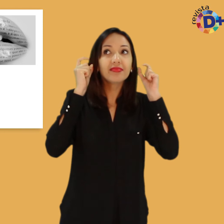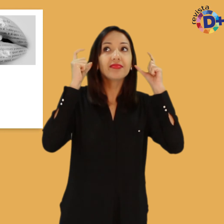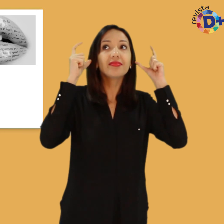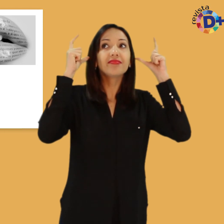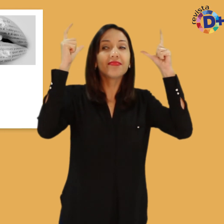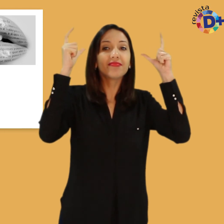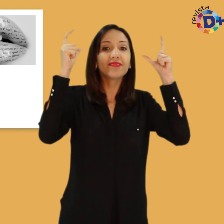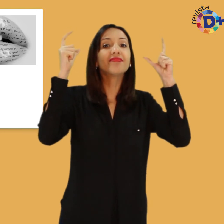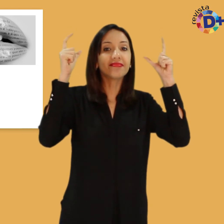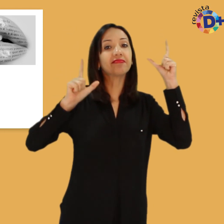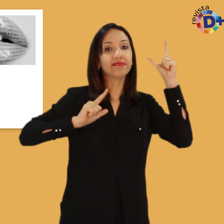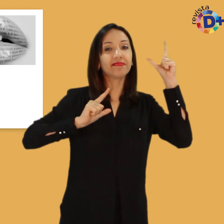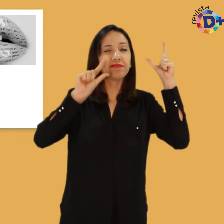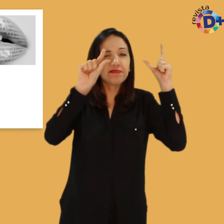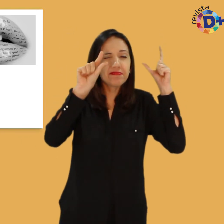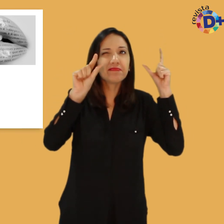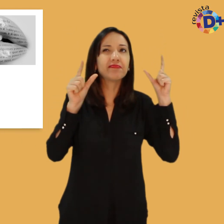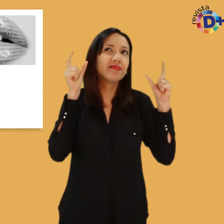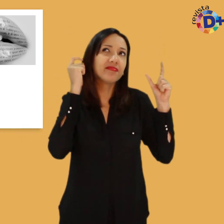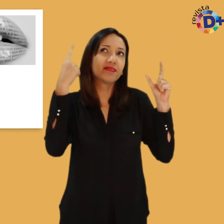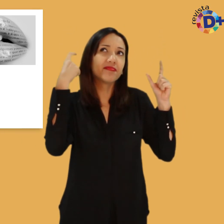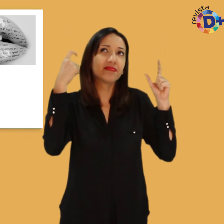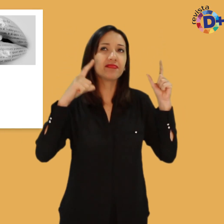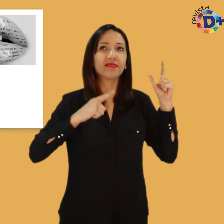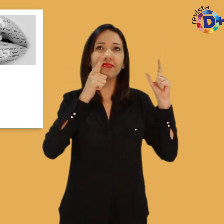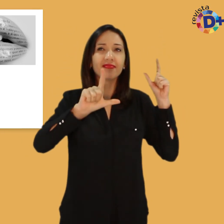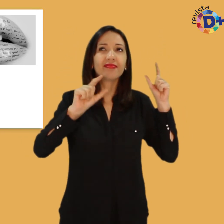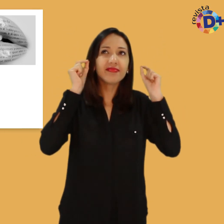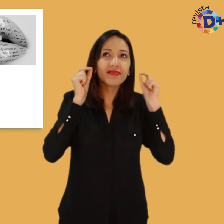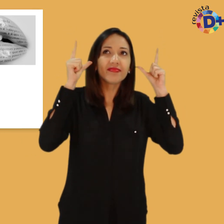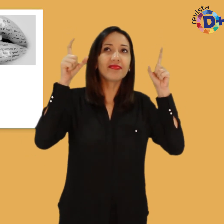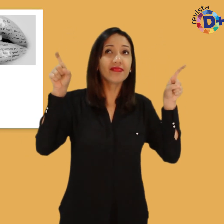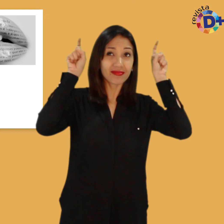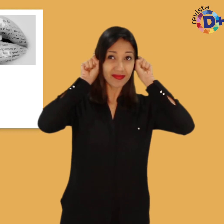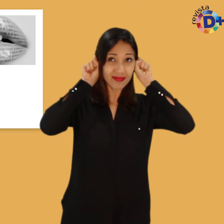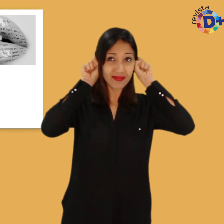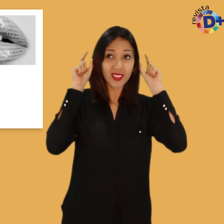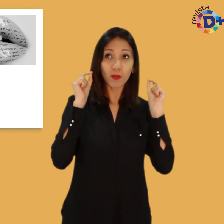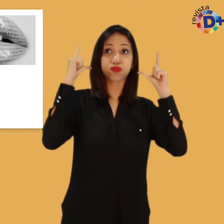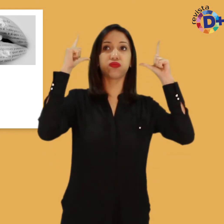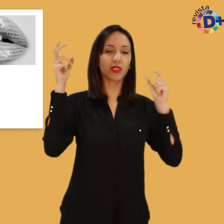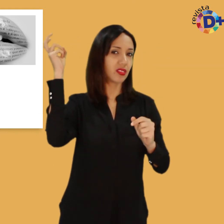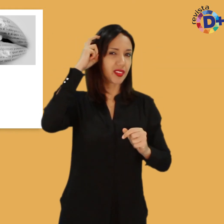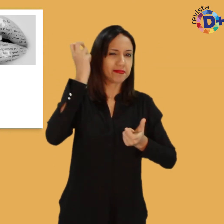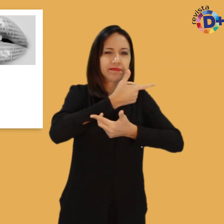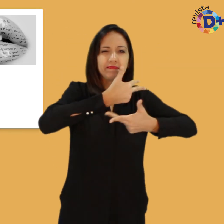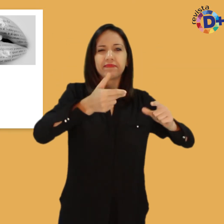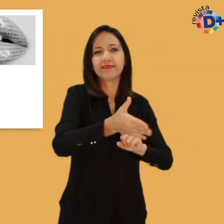do resto auditivo utilizando aparelhos, implante coclear e outras técnicas e instrumentos modernos